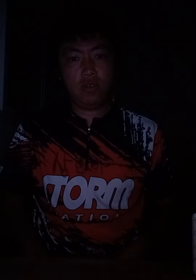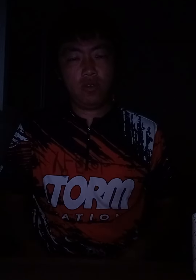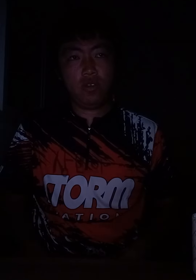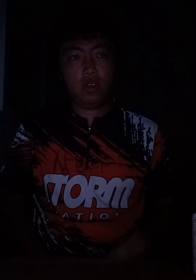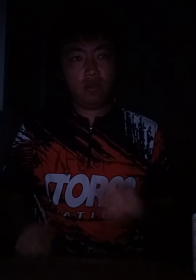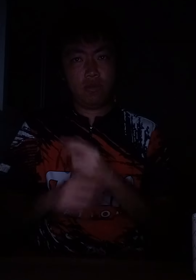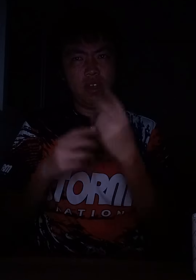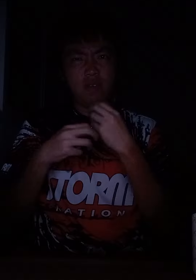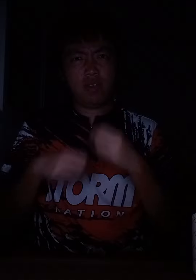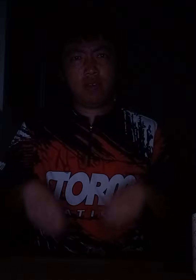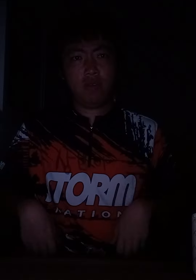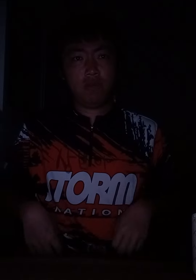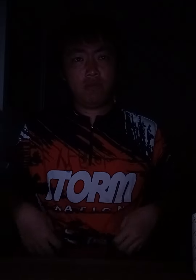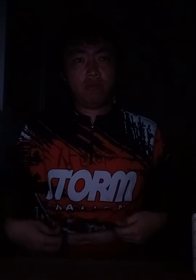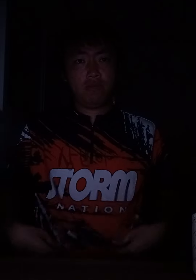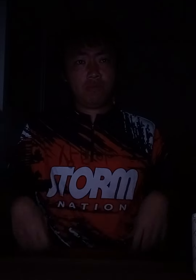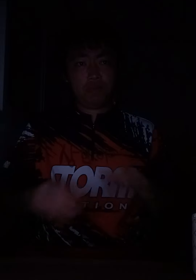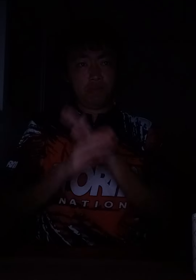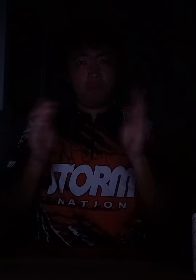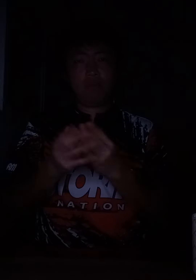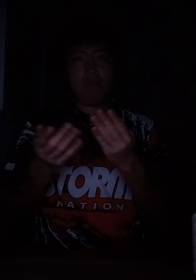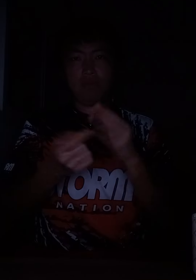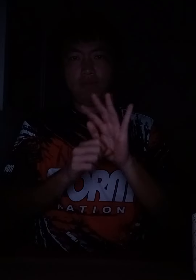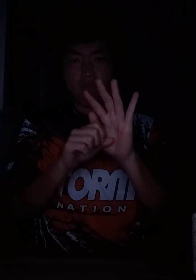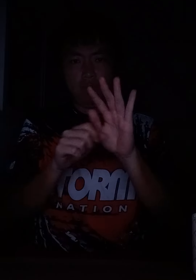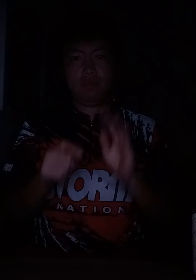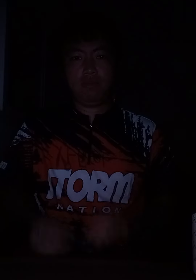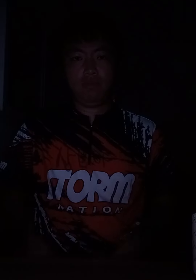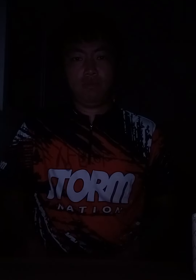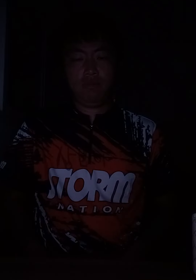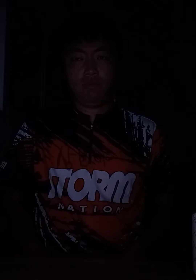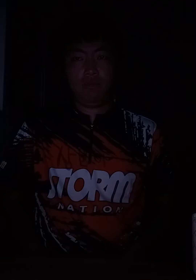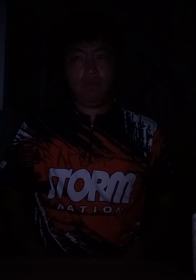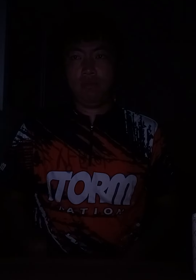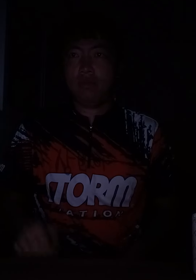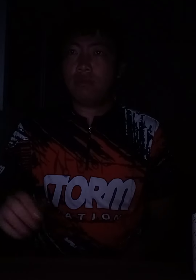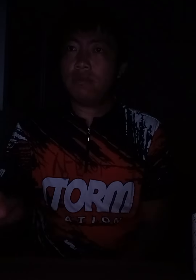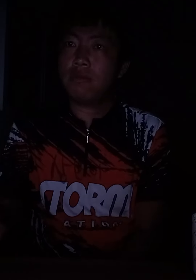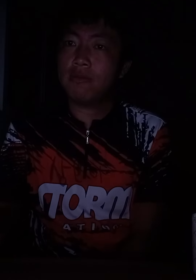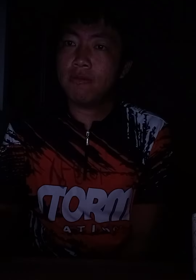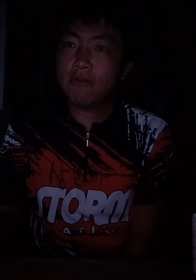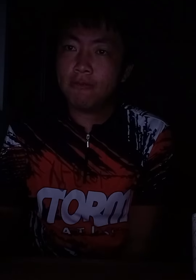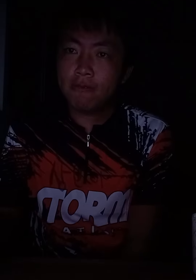감염병 예방법 위반 혐의로 고발하는 방안을 검토하고 있습니다. SBS 홍영재입니다.